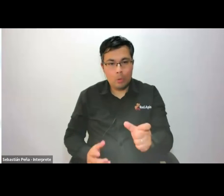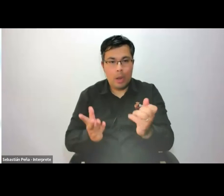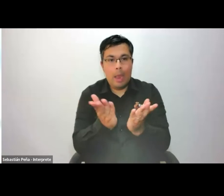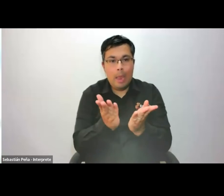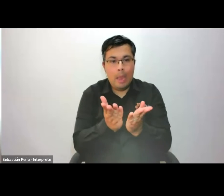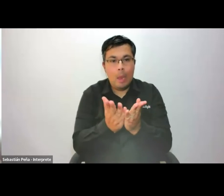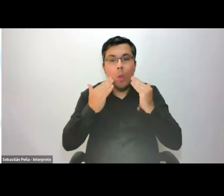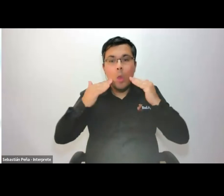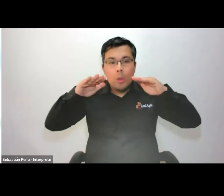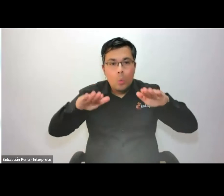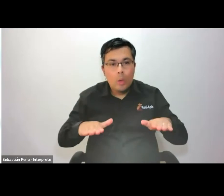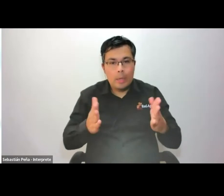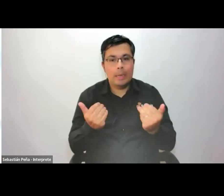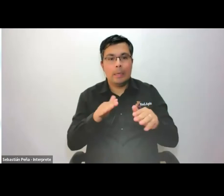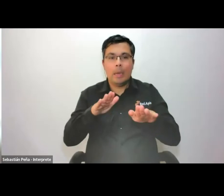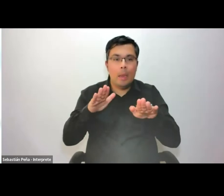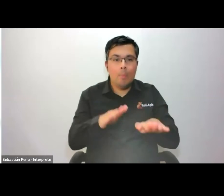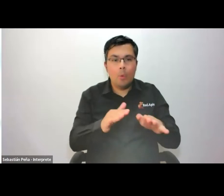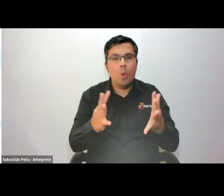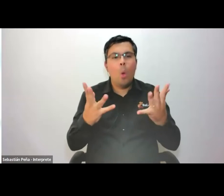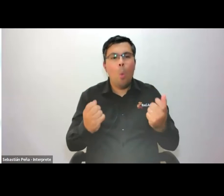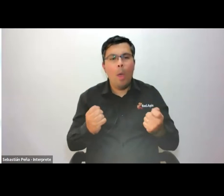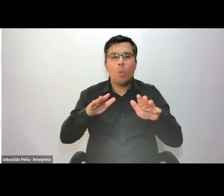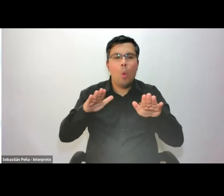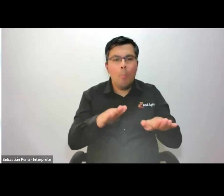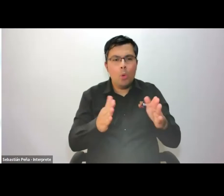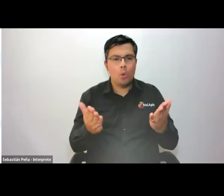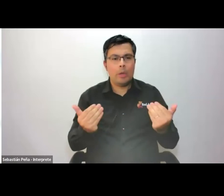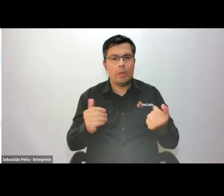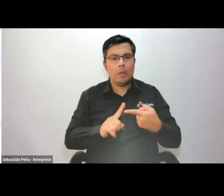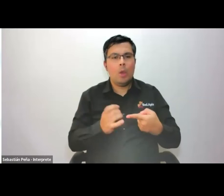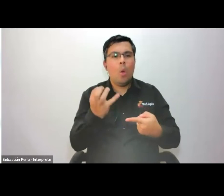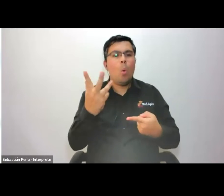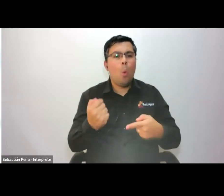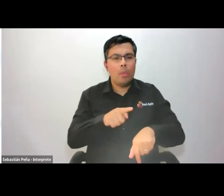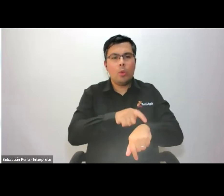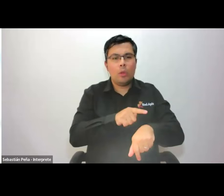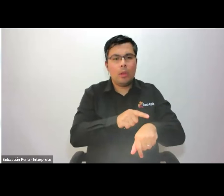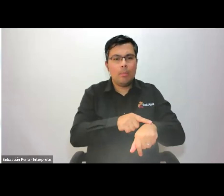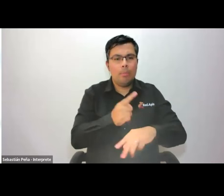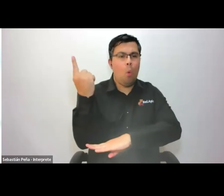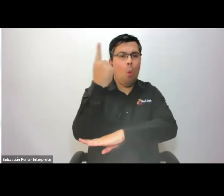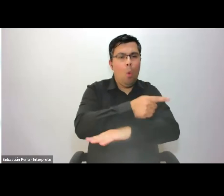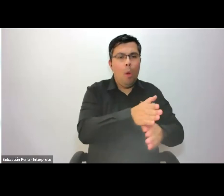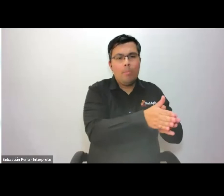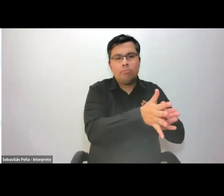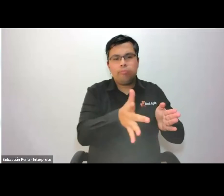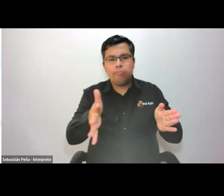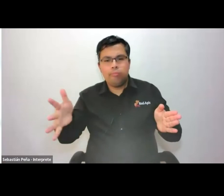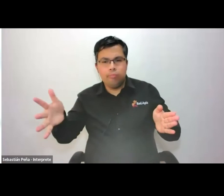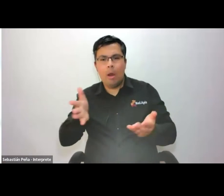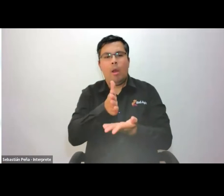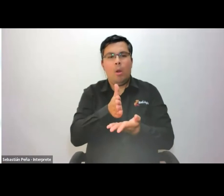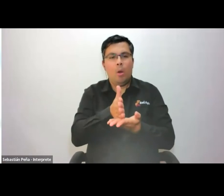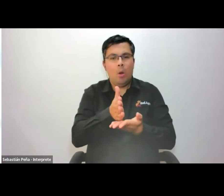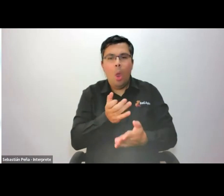por cuánto tiempo de la jornada escolar, qué apoyos son dados para el estudiante y cuáles son dados para el grupo